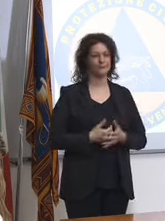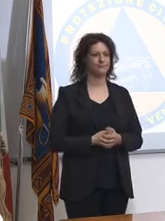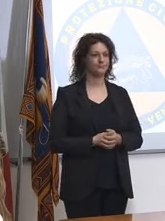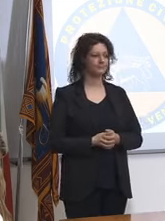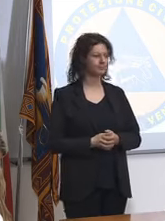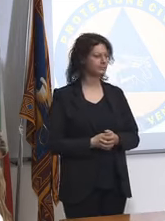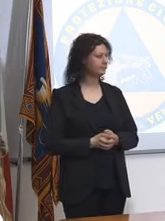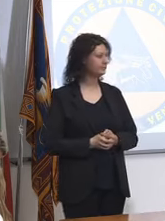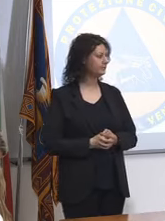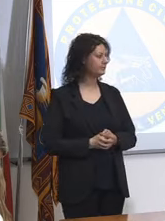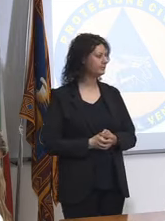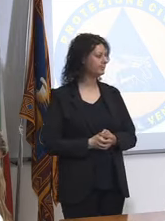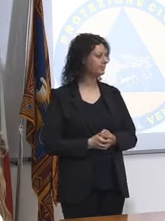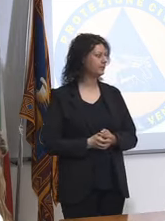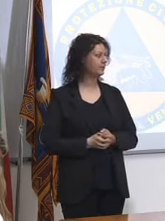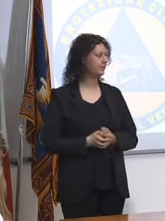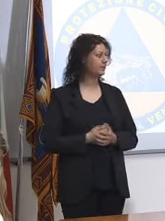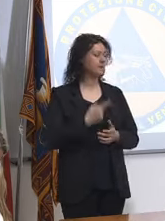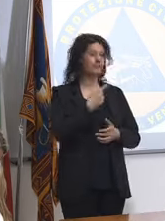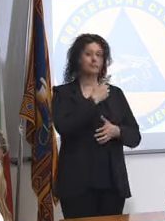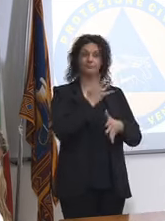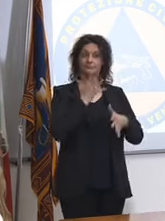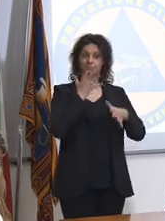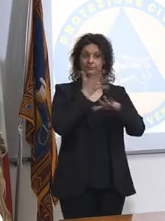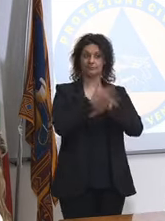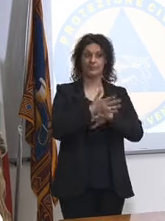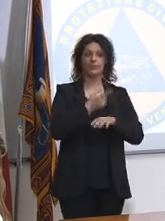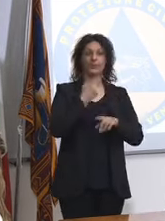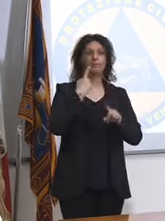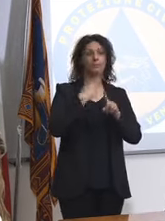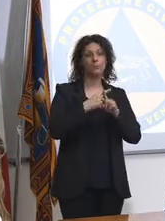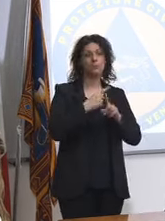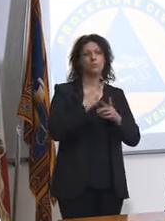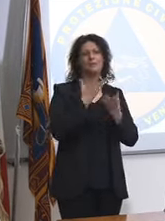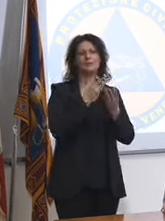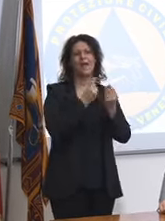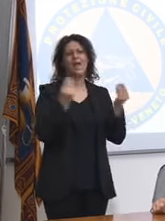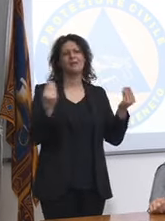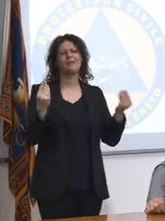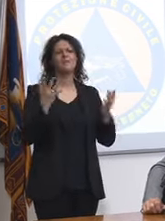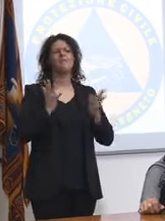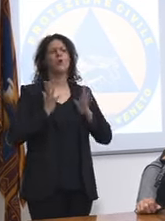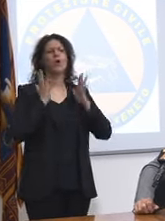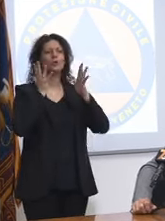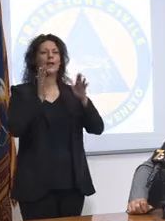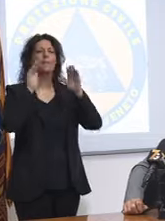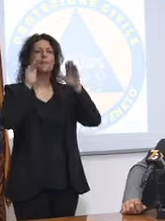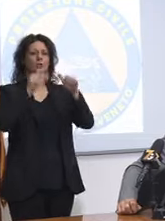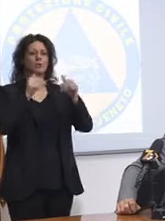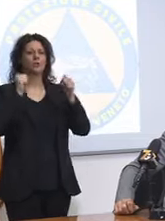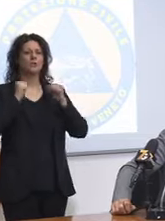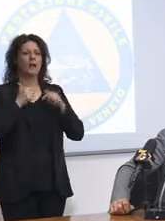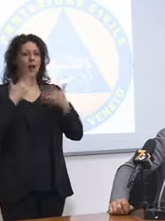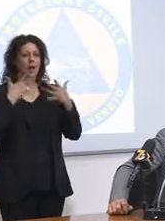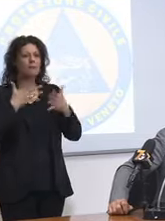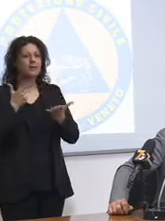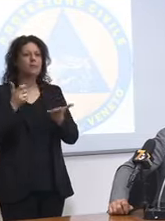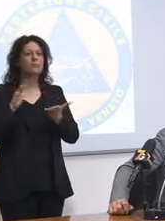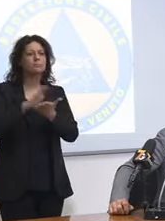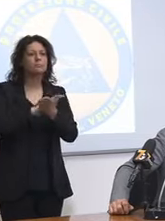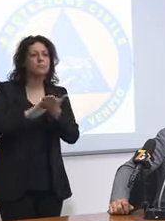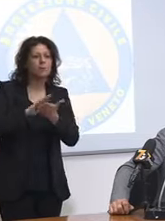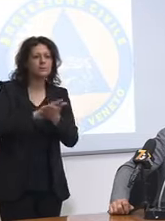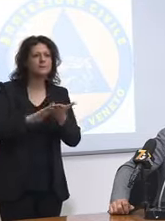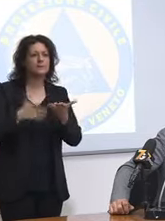con la protezione civile, hanno sanificato le panchine, le strade, i marciapiedi,